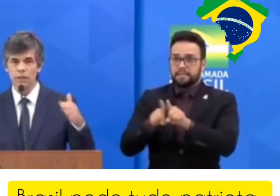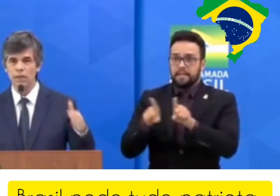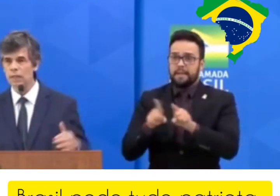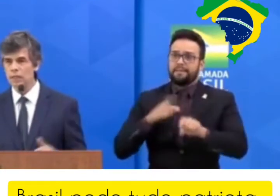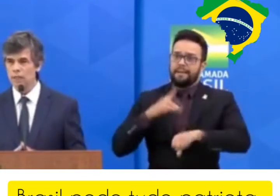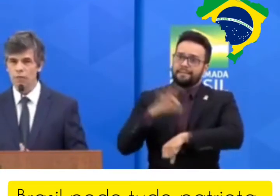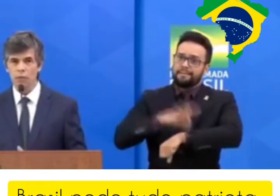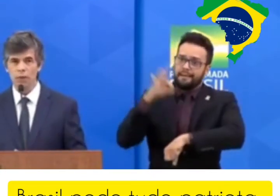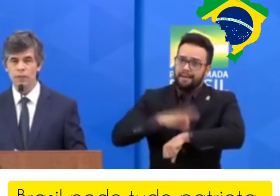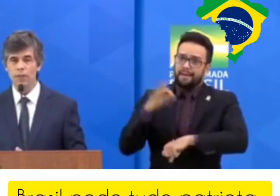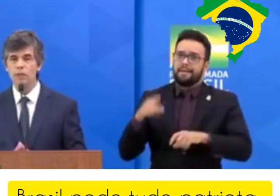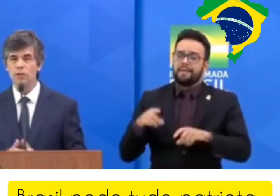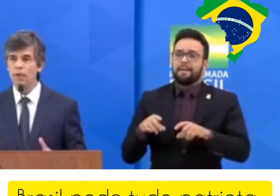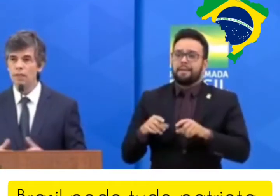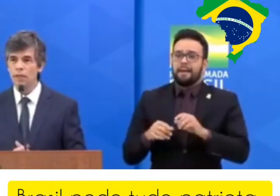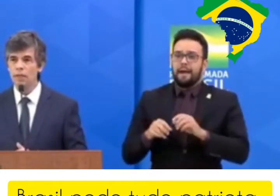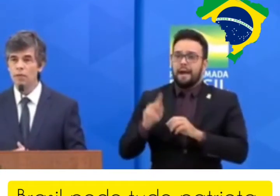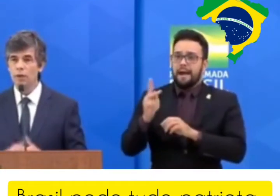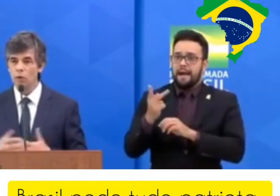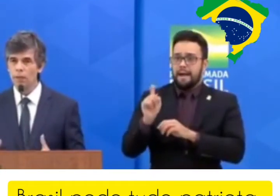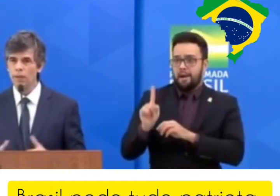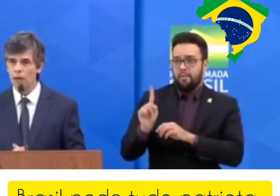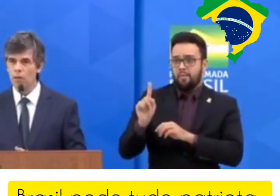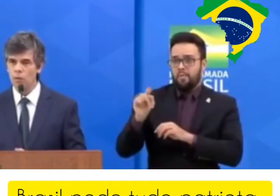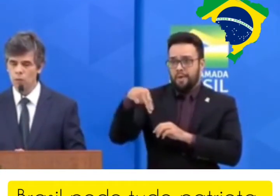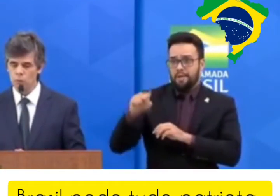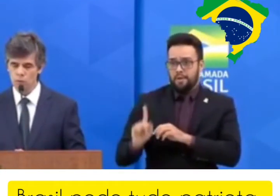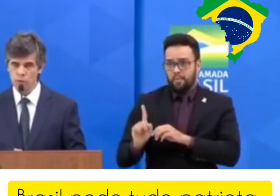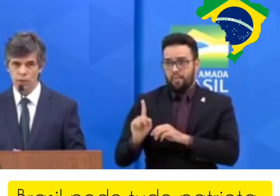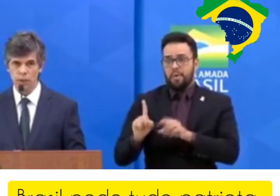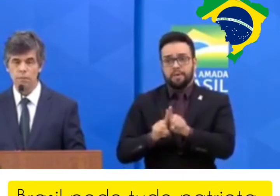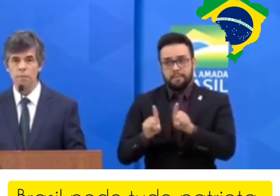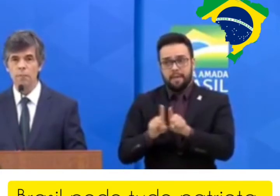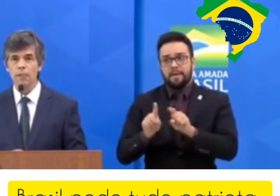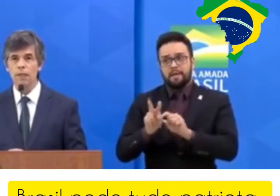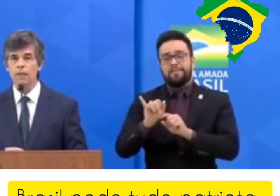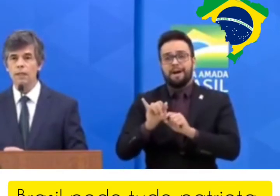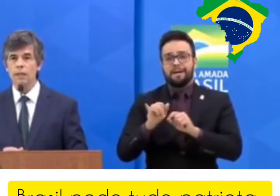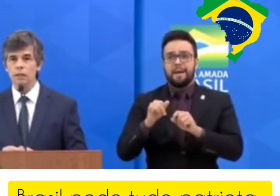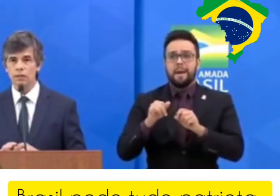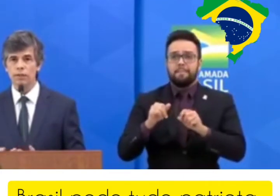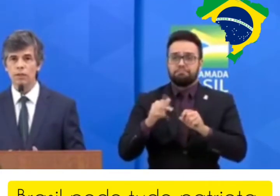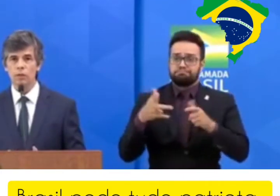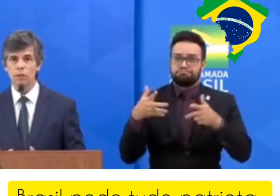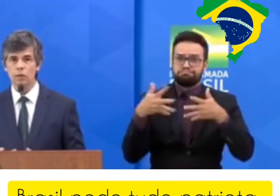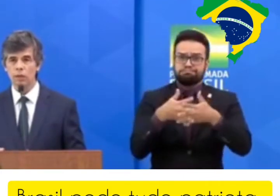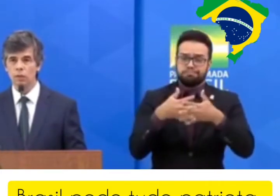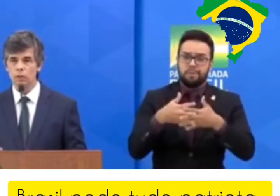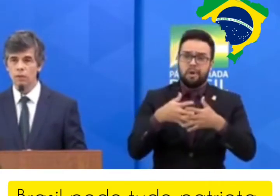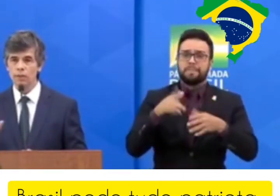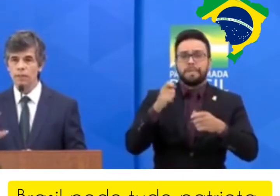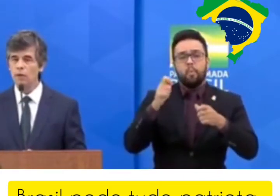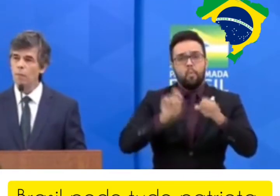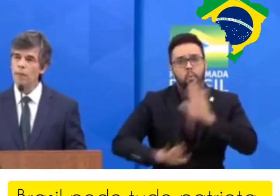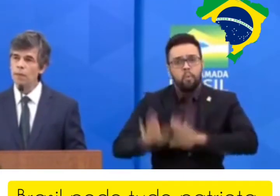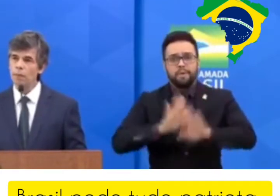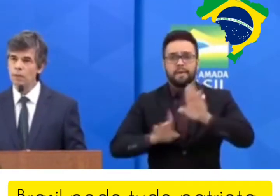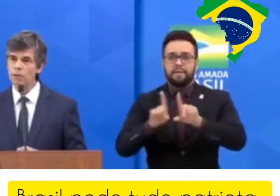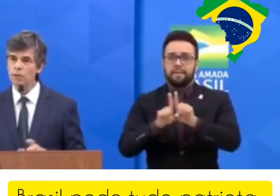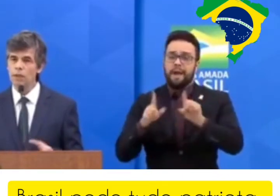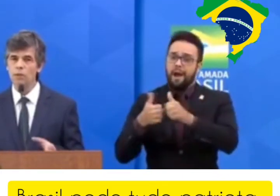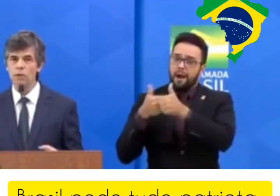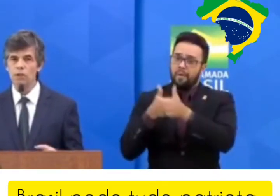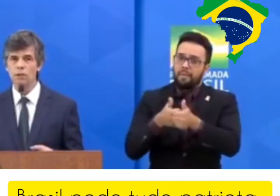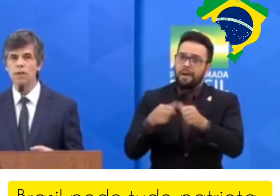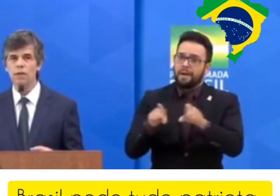dengue, está falando da influenza, isso vai entrar, então vai complicar o sistema. A gente vai ter que tomar cuidado com isso e tem que acompanhar